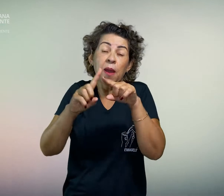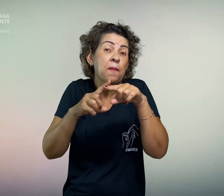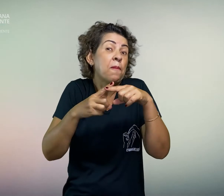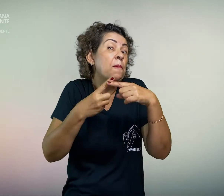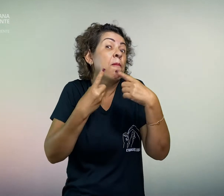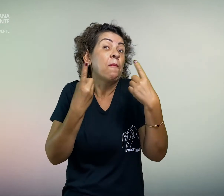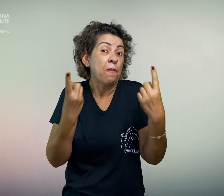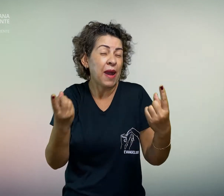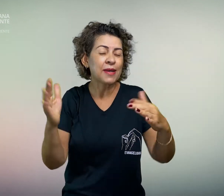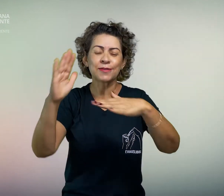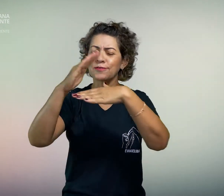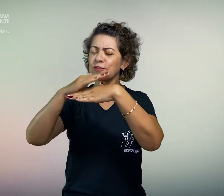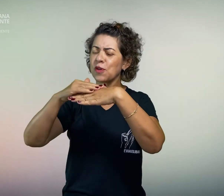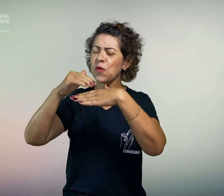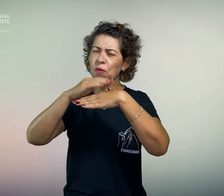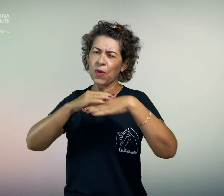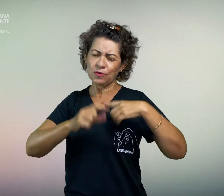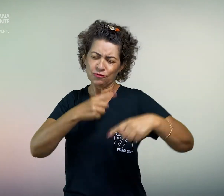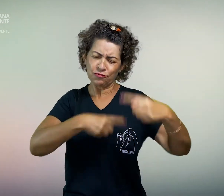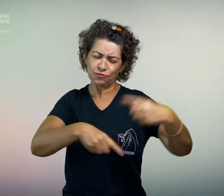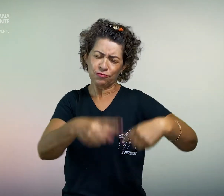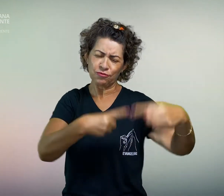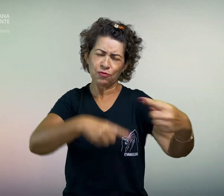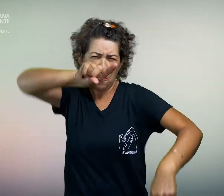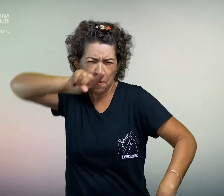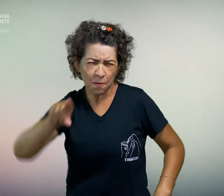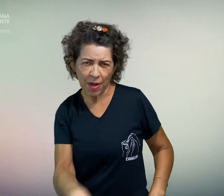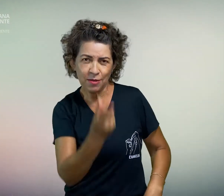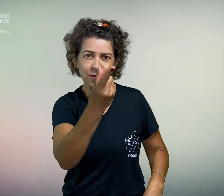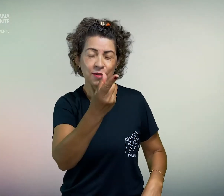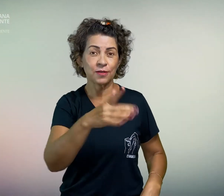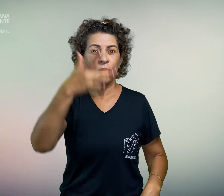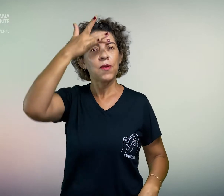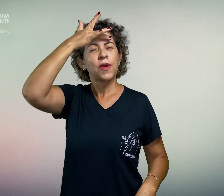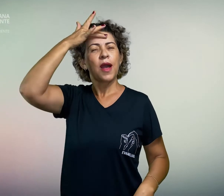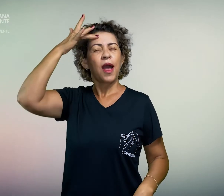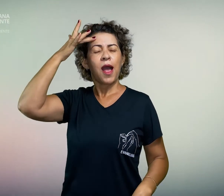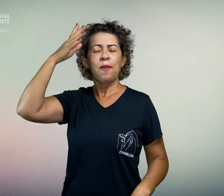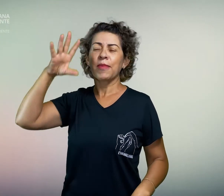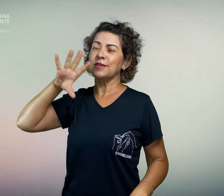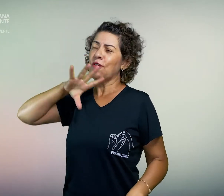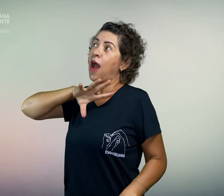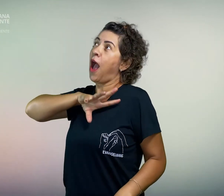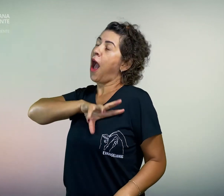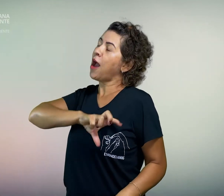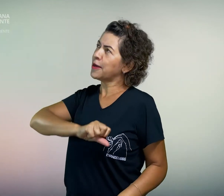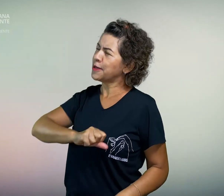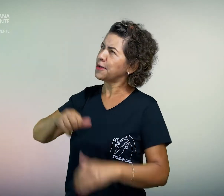Mas trato com bondade até 1000 gerações aos que me amam